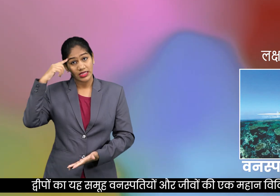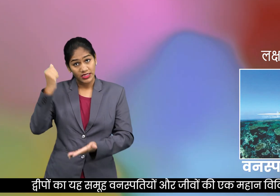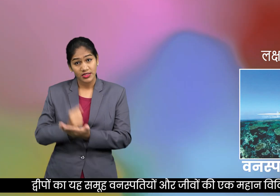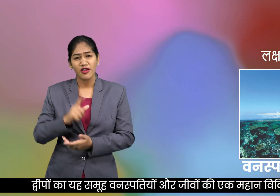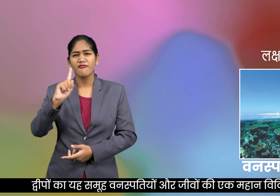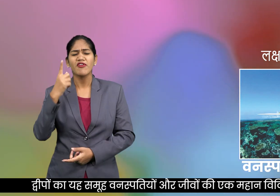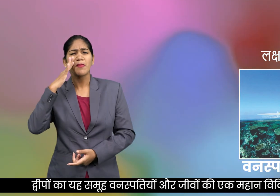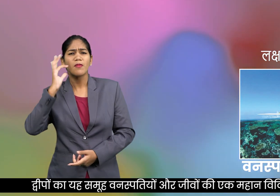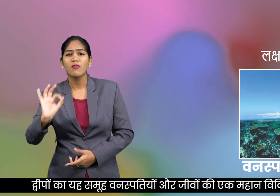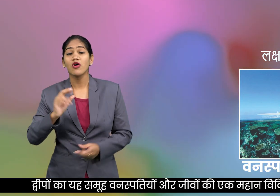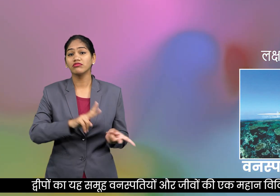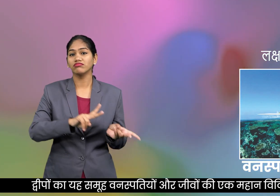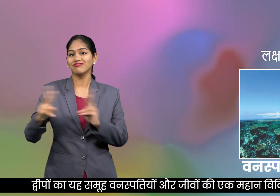है।